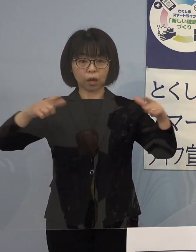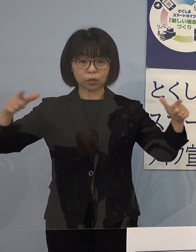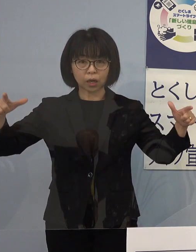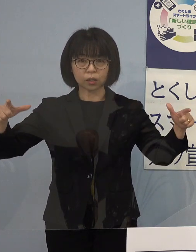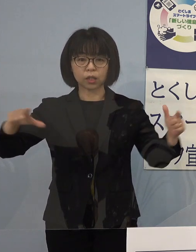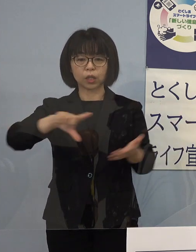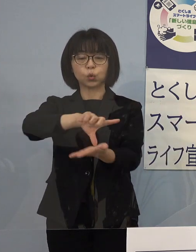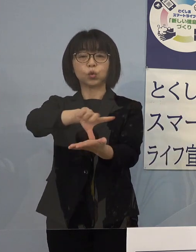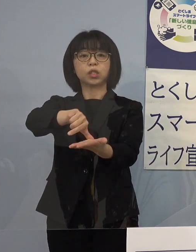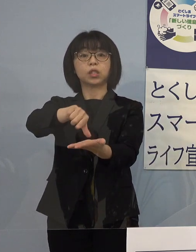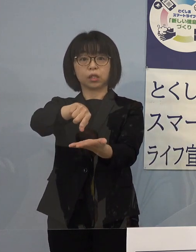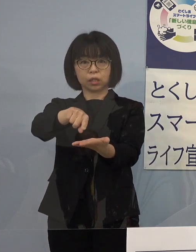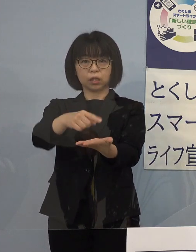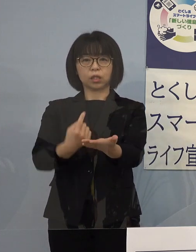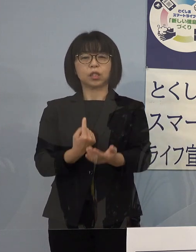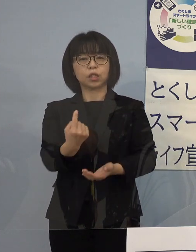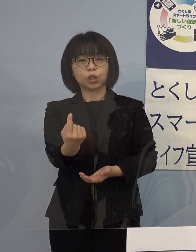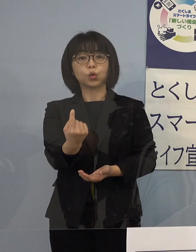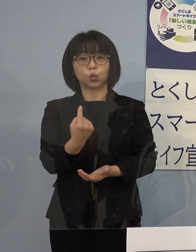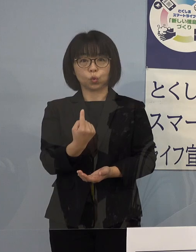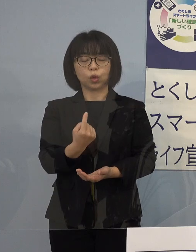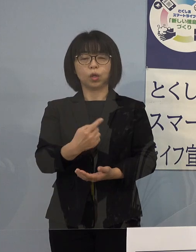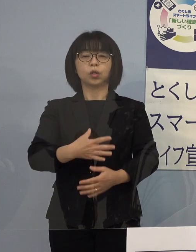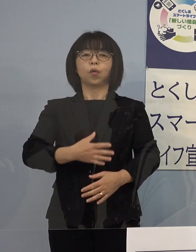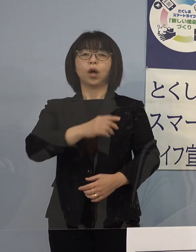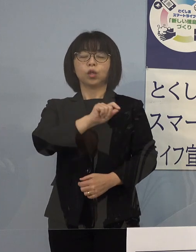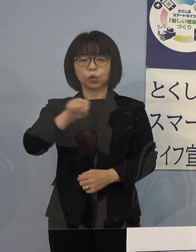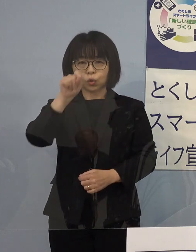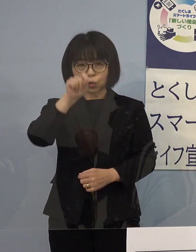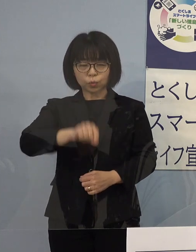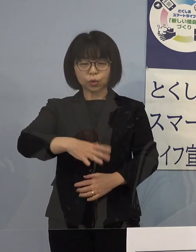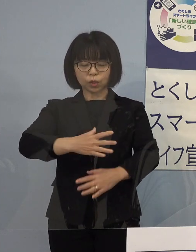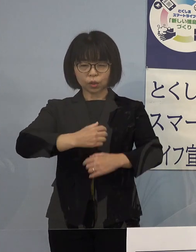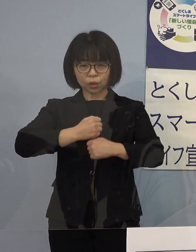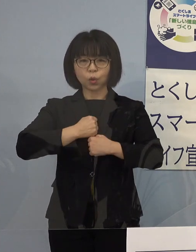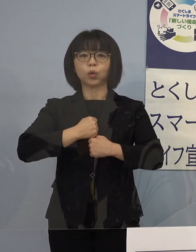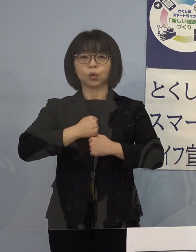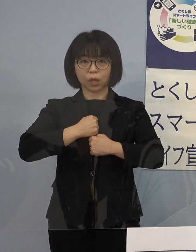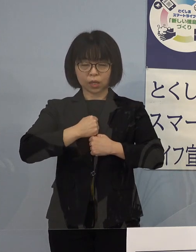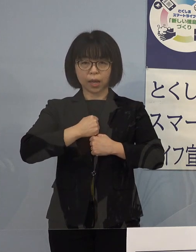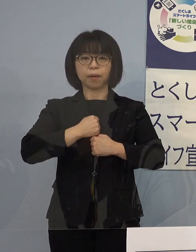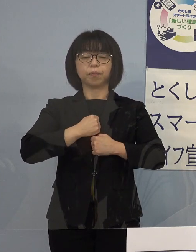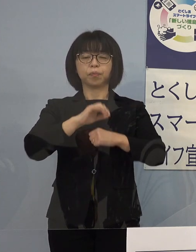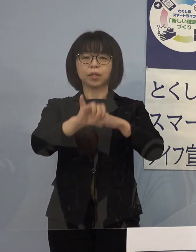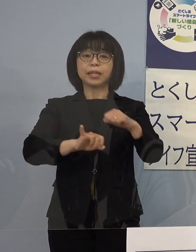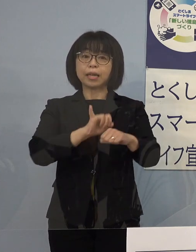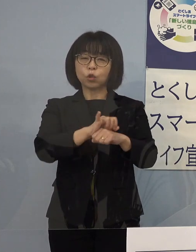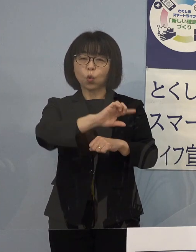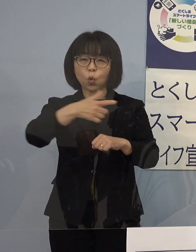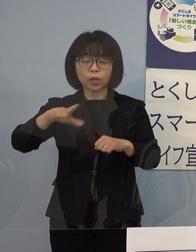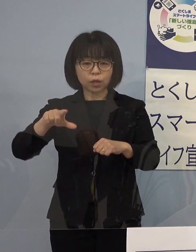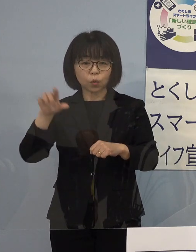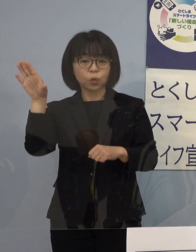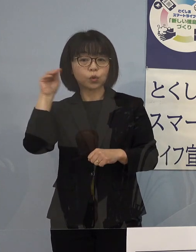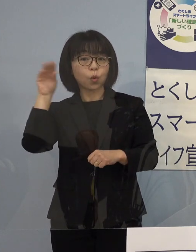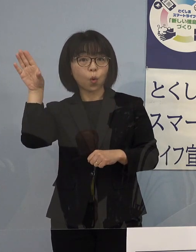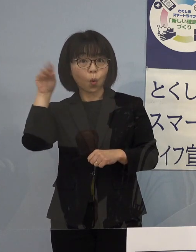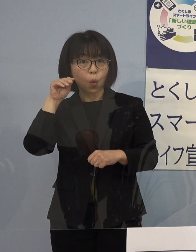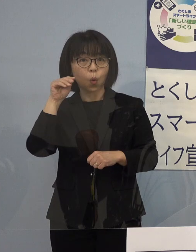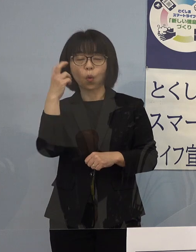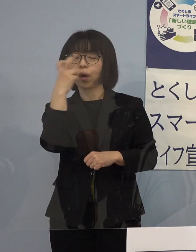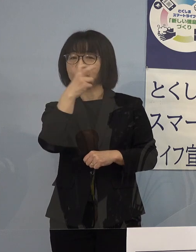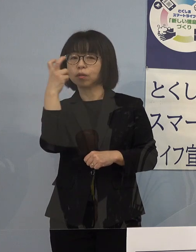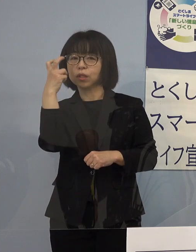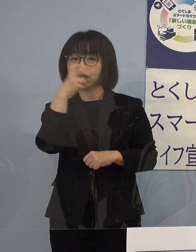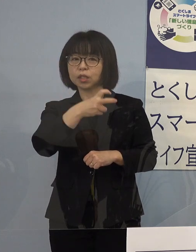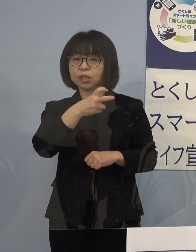往来についてぜひ慎重に、ホームページなどで訪問先の情報を確認をしていただ